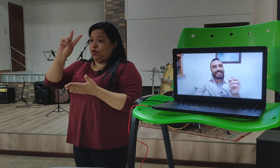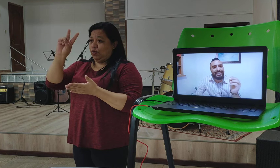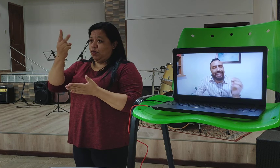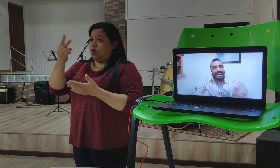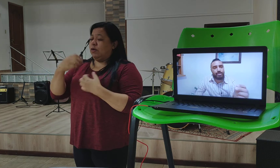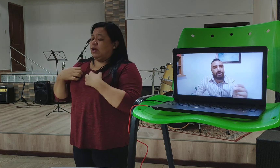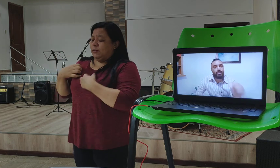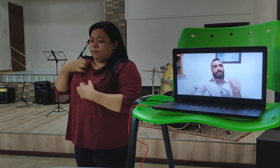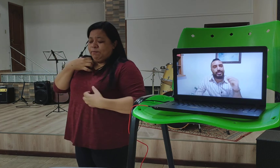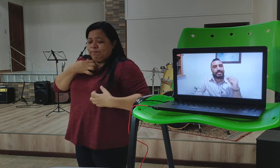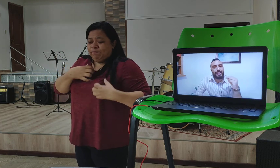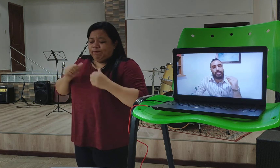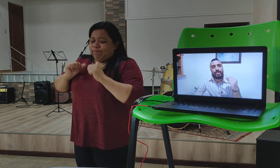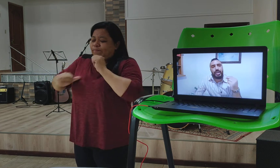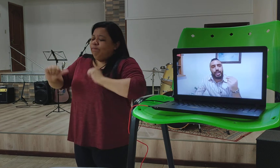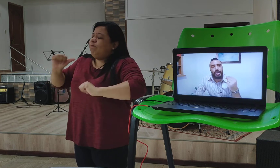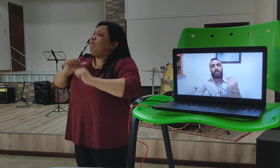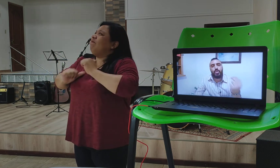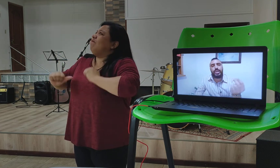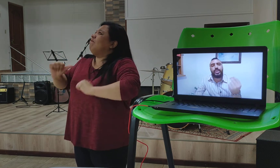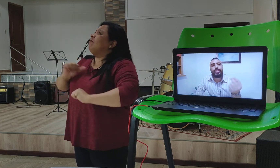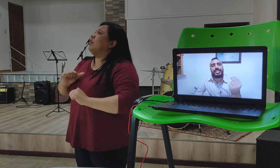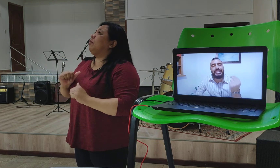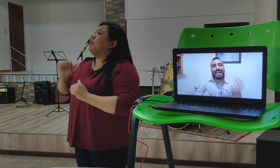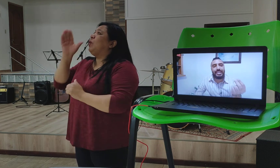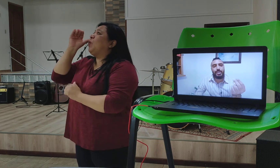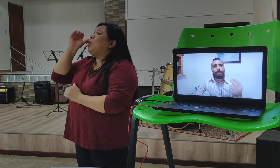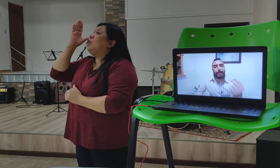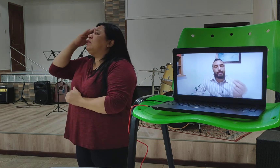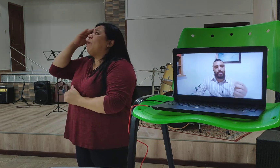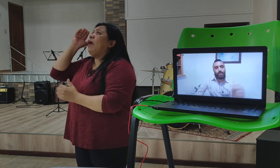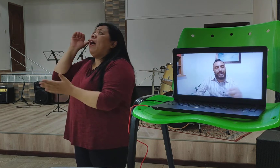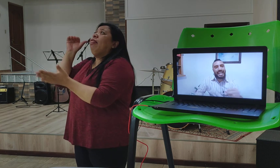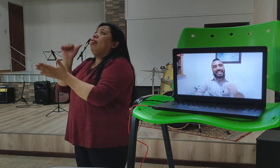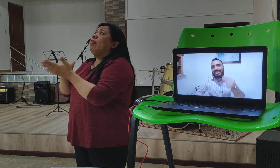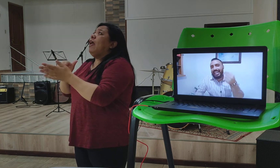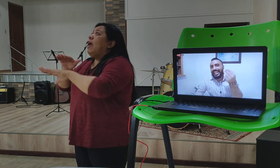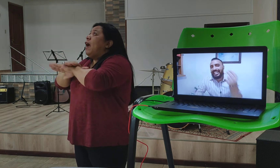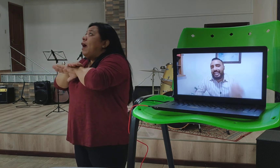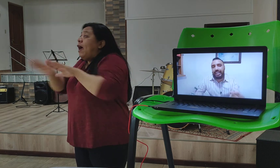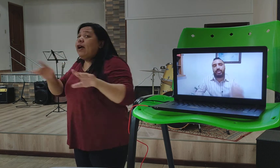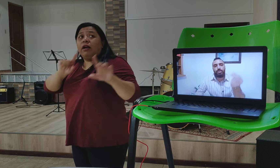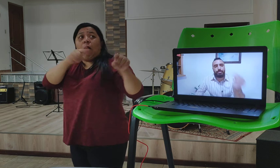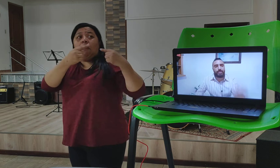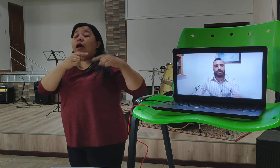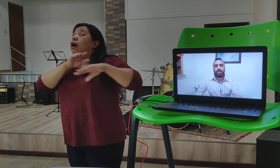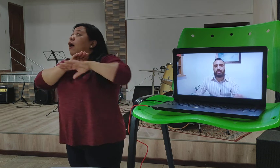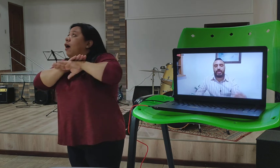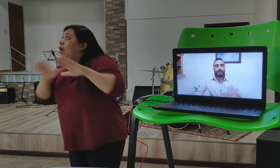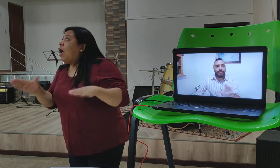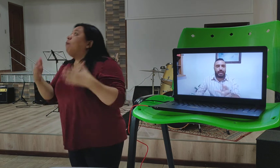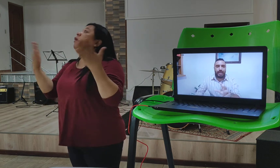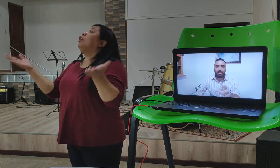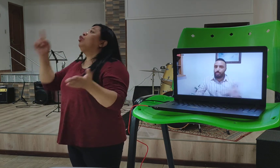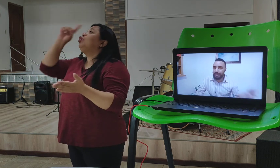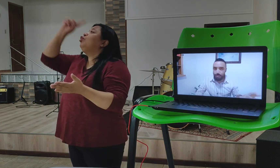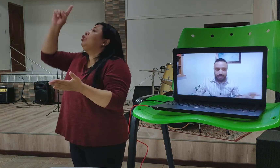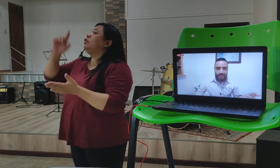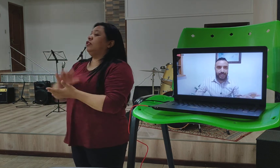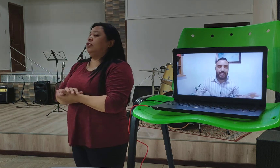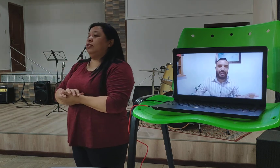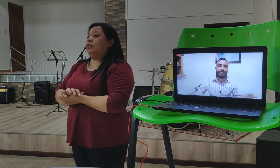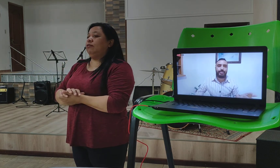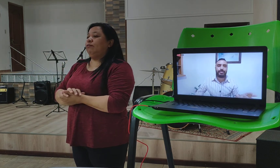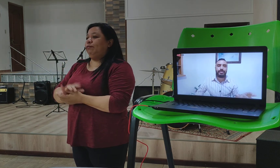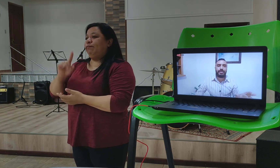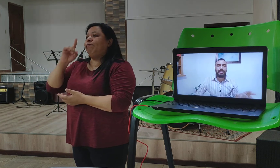de ansiedade. O seu coração está cheio de curiosidade para procurar entender os planos de Deus. A situação não